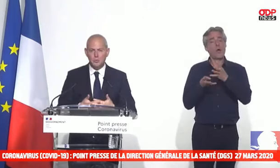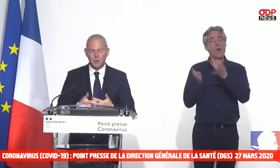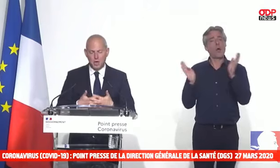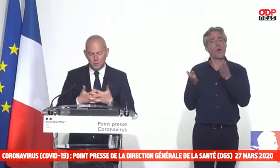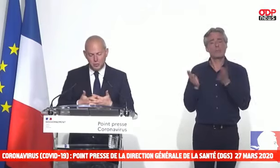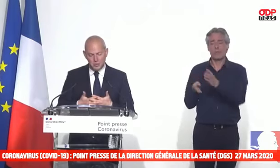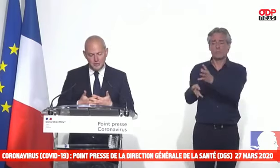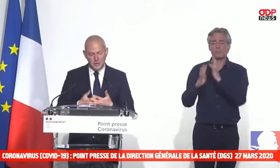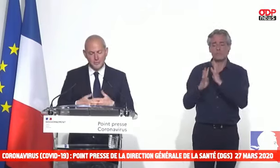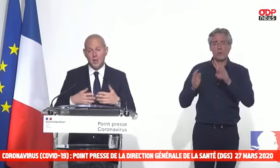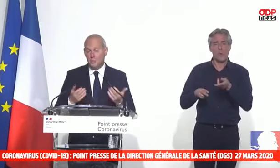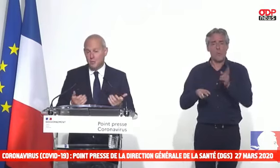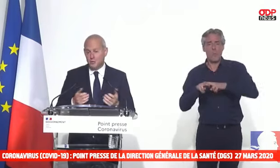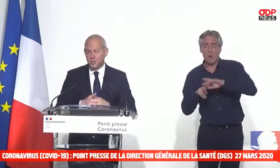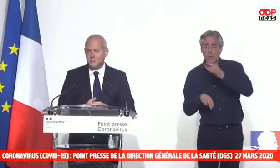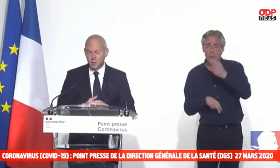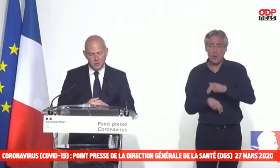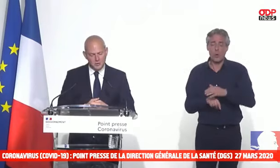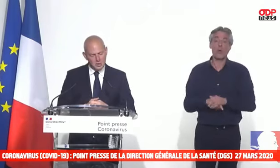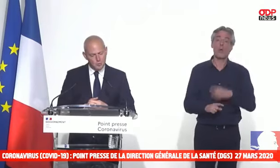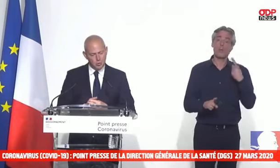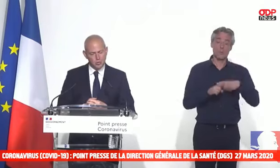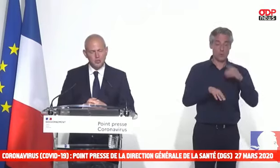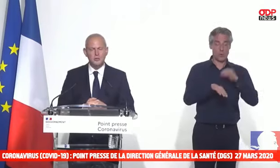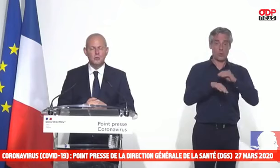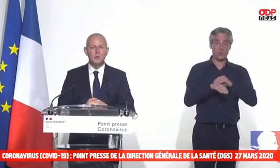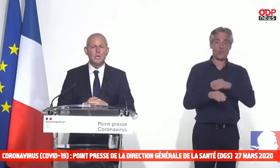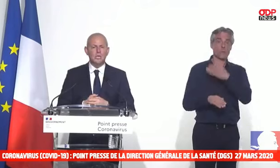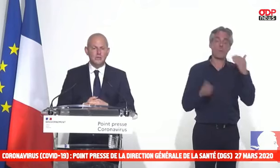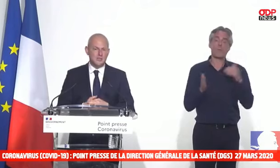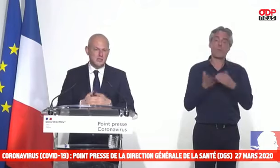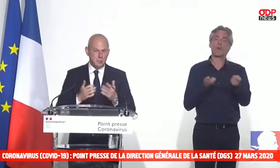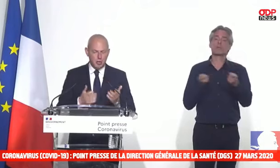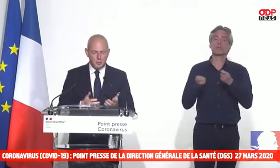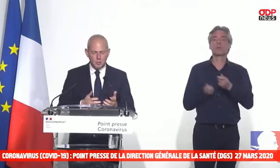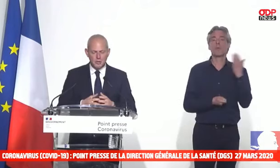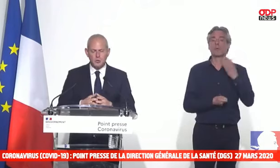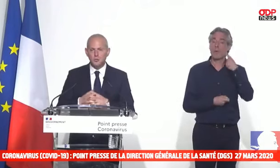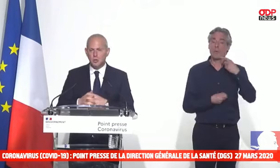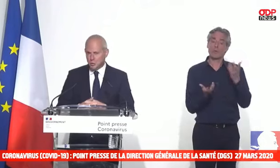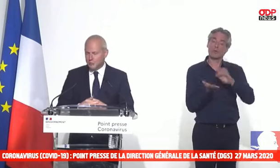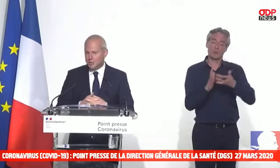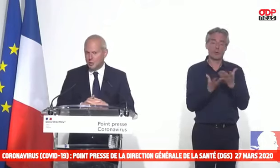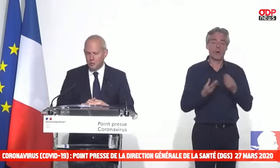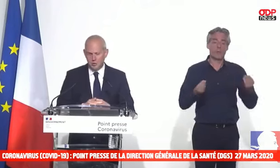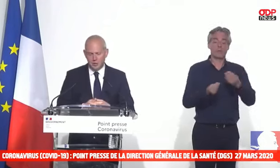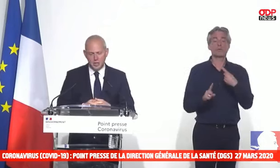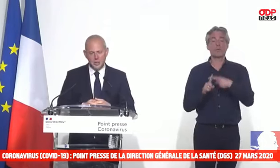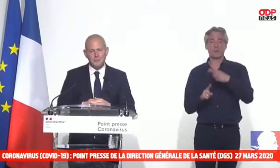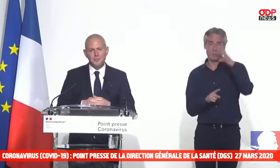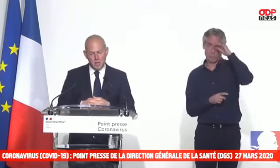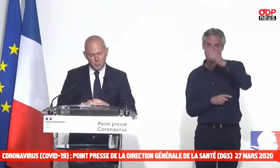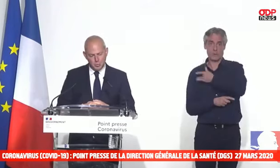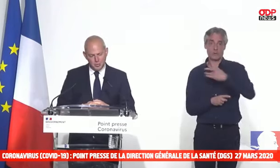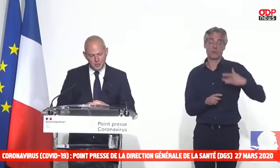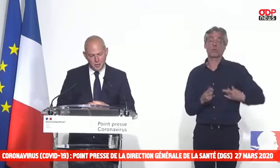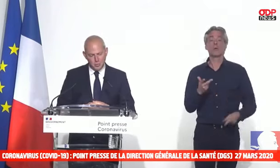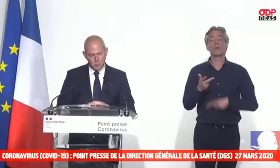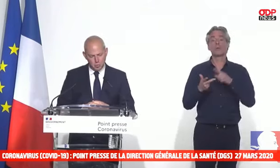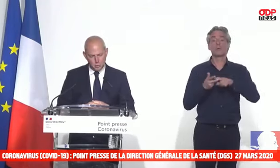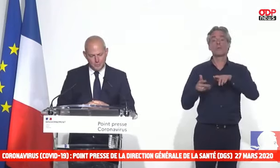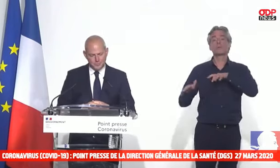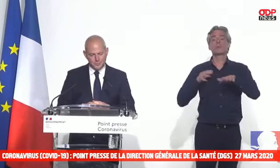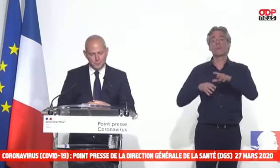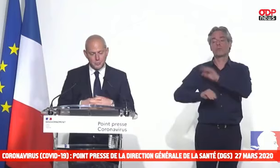de formes graves, de décès, mais aussi préconiser les mesures de gestion nécessaires pour la population, pour les professionnels de santé et pour le système